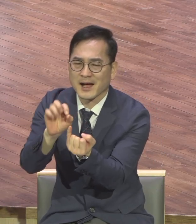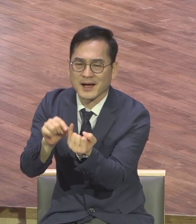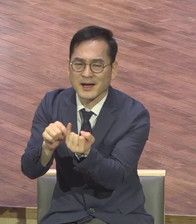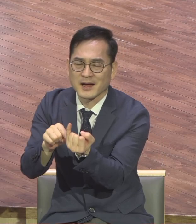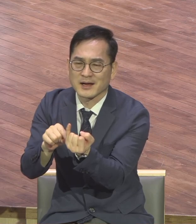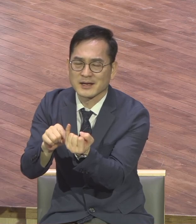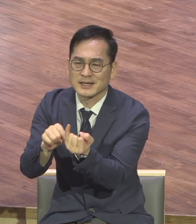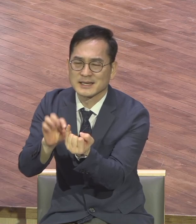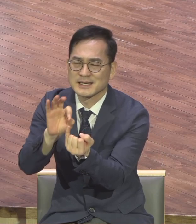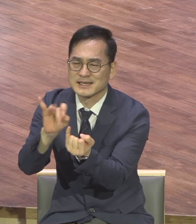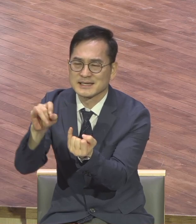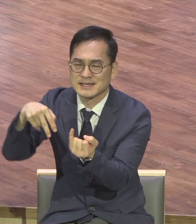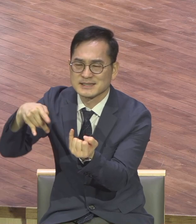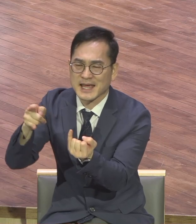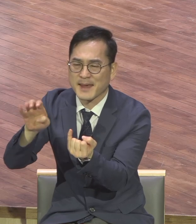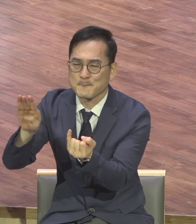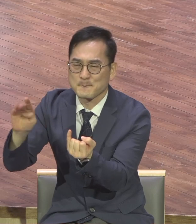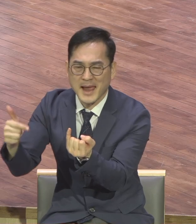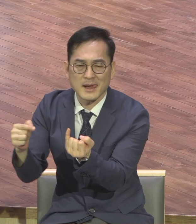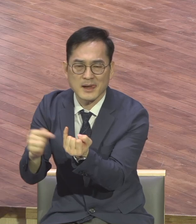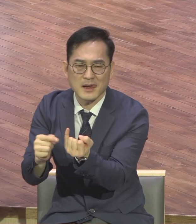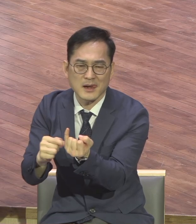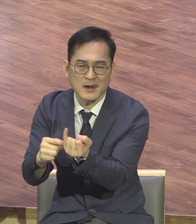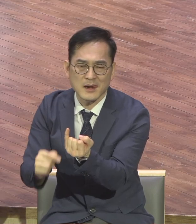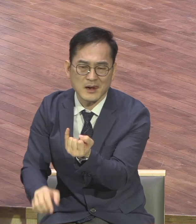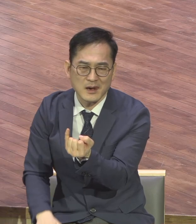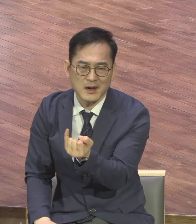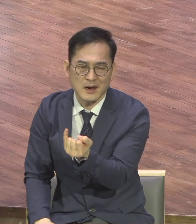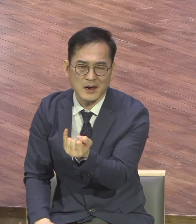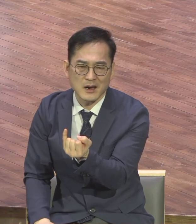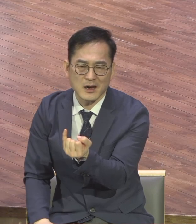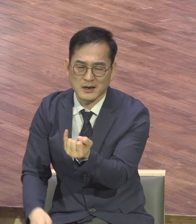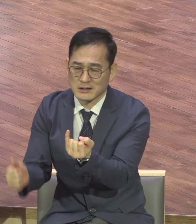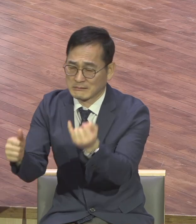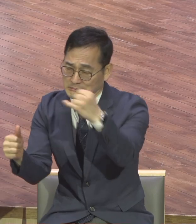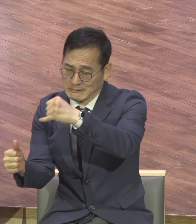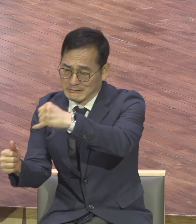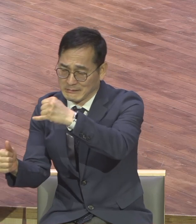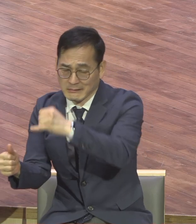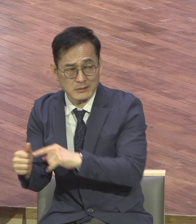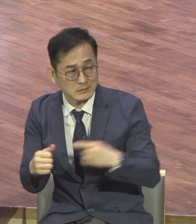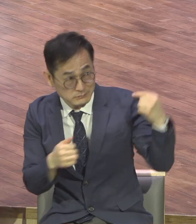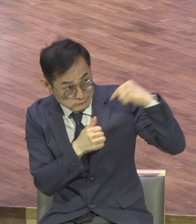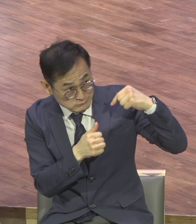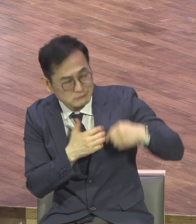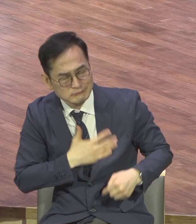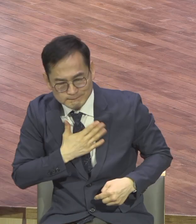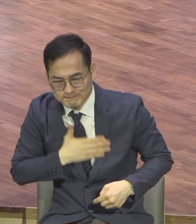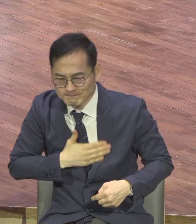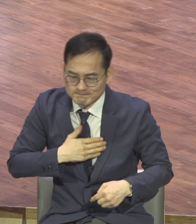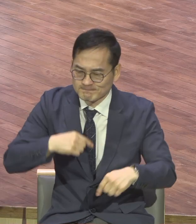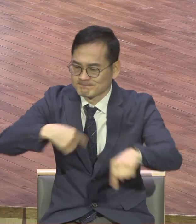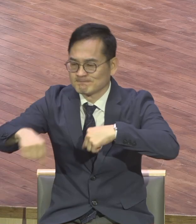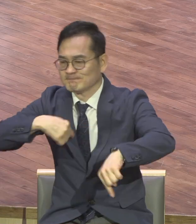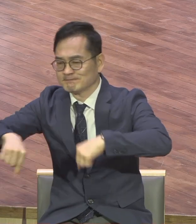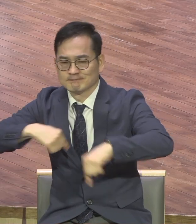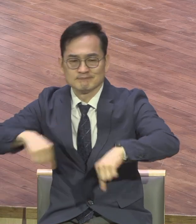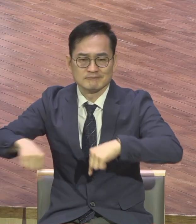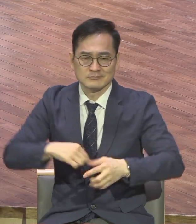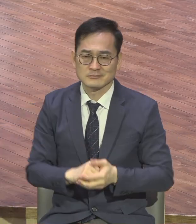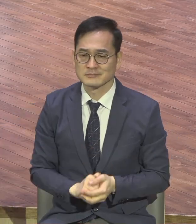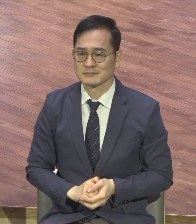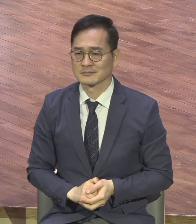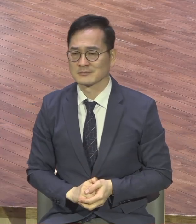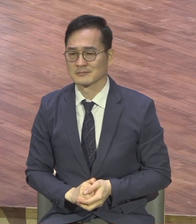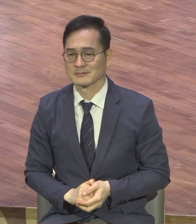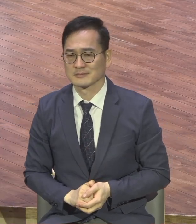아내로 삼아가지고 이 이세벨이 그야말로 이세벨 시키는 대로 바알은 그야말로 아합은 하는 정치를 합니다.